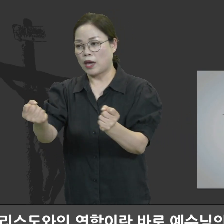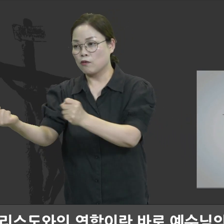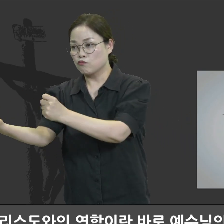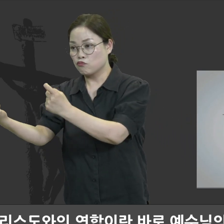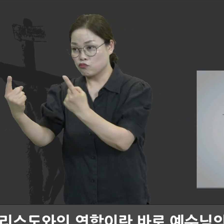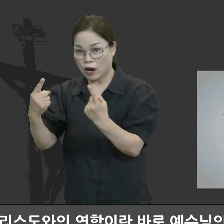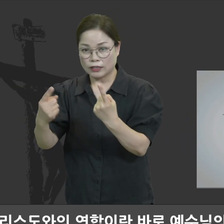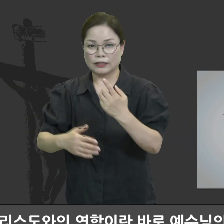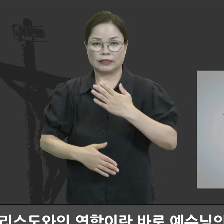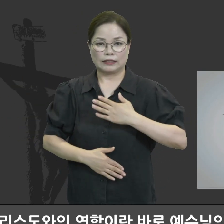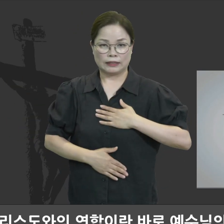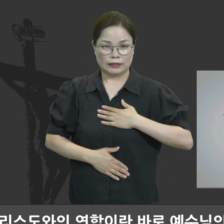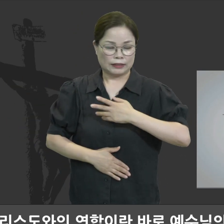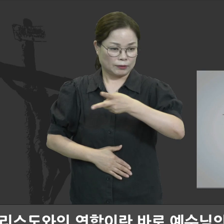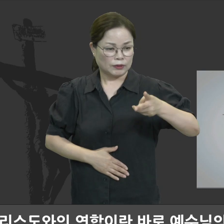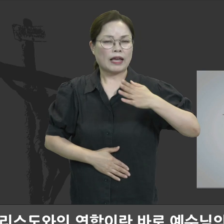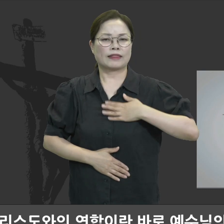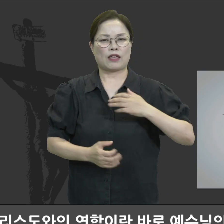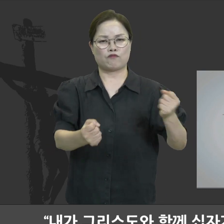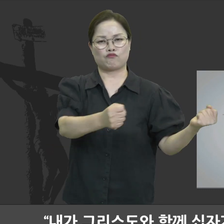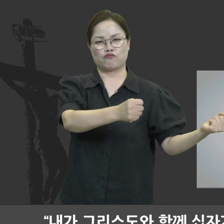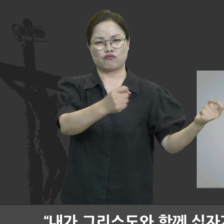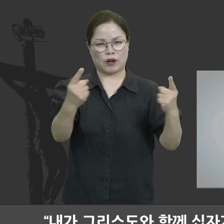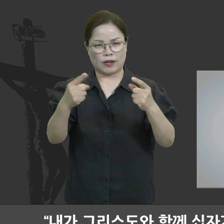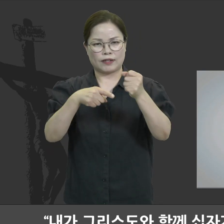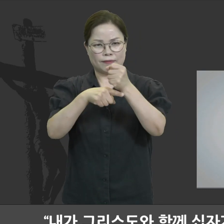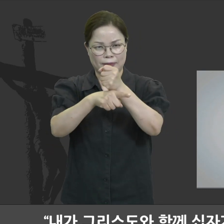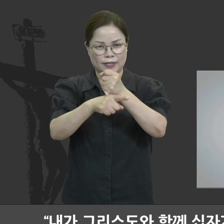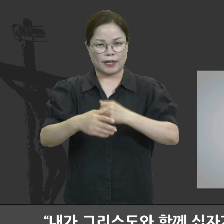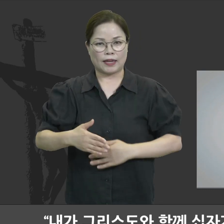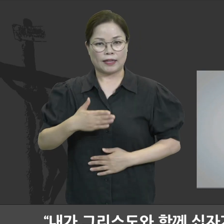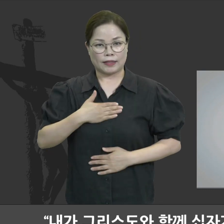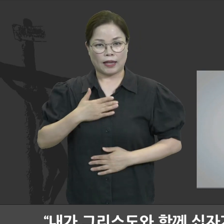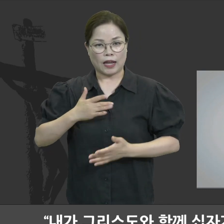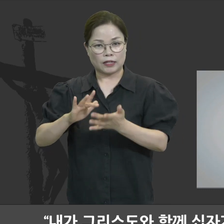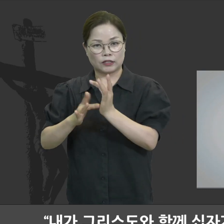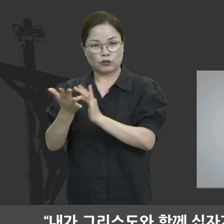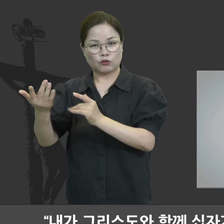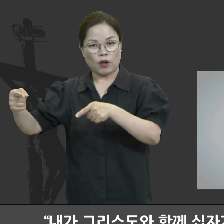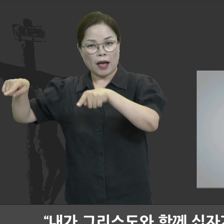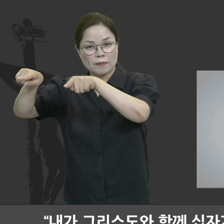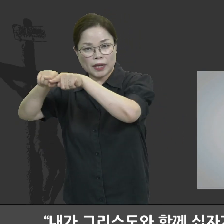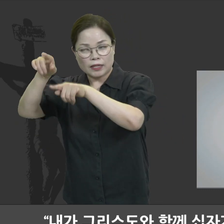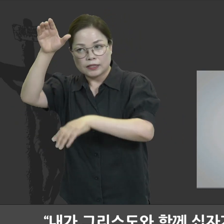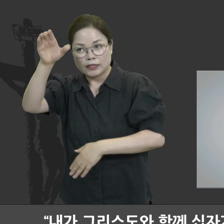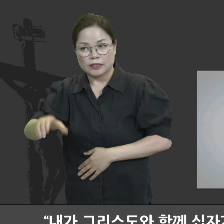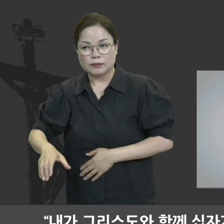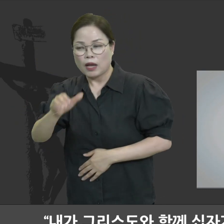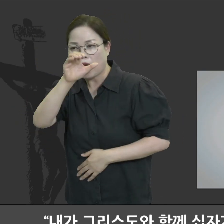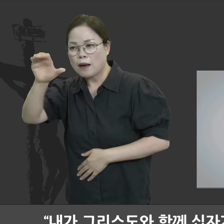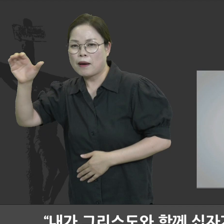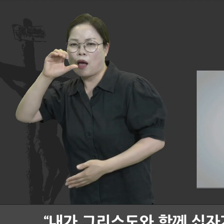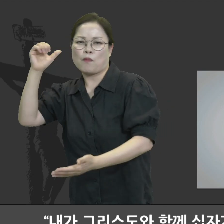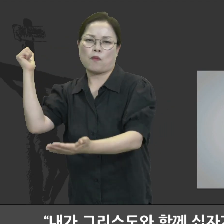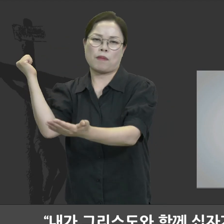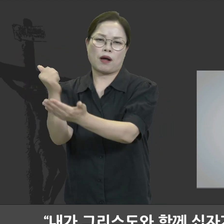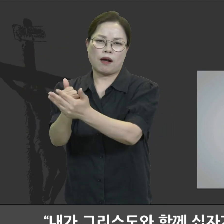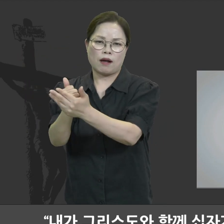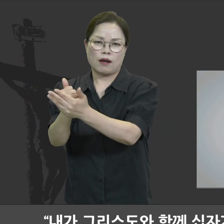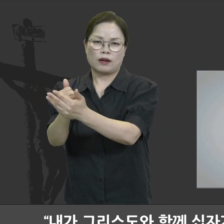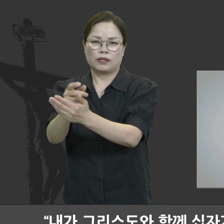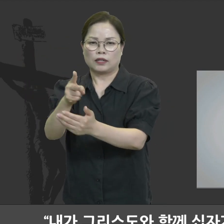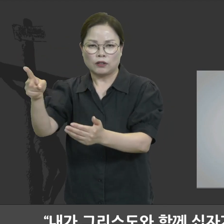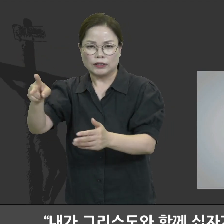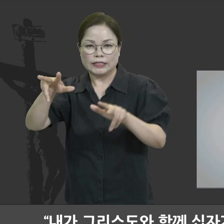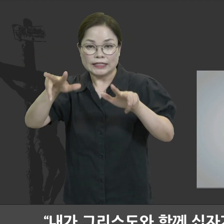나의 부활이 되는 일이란 것입니다. 내가 그리스도와 함께 십자가에 못 박혔나니